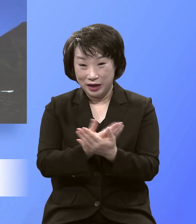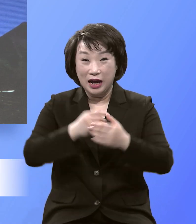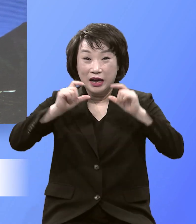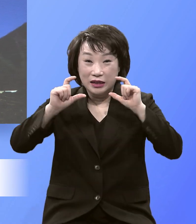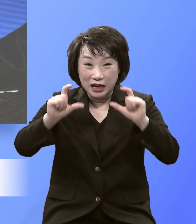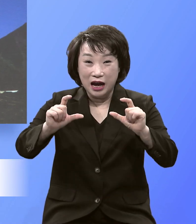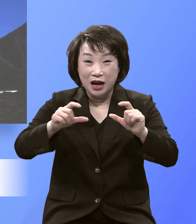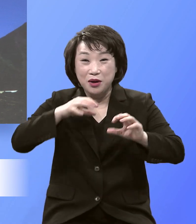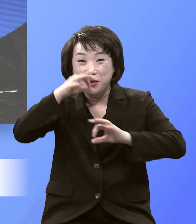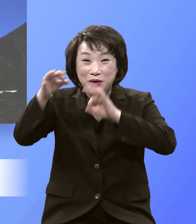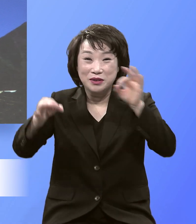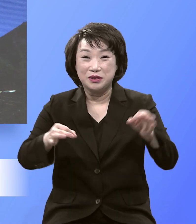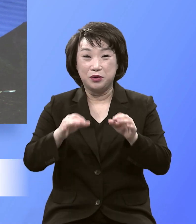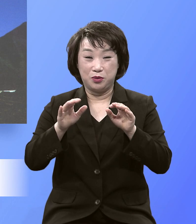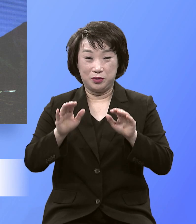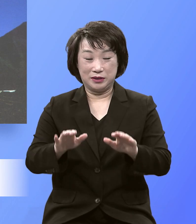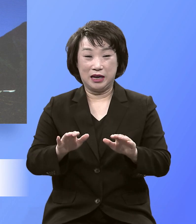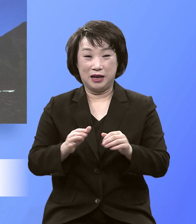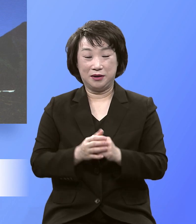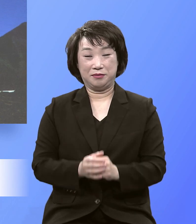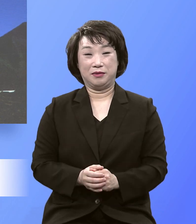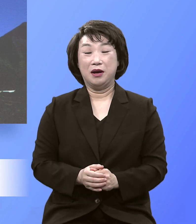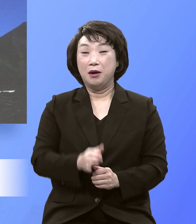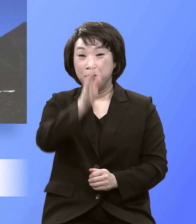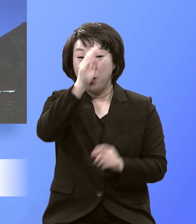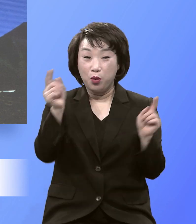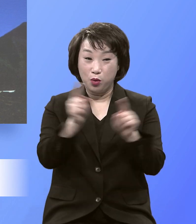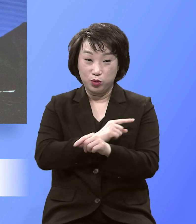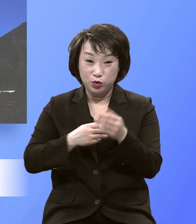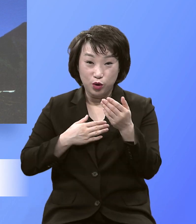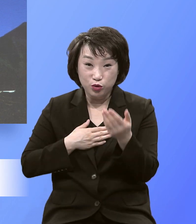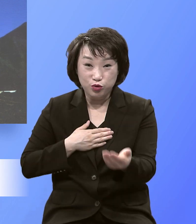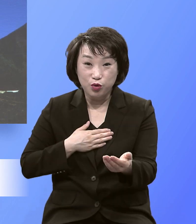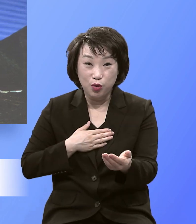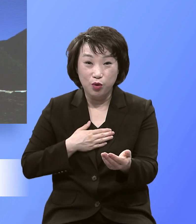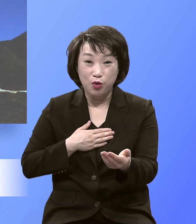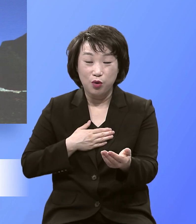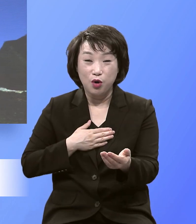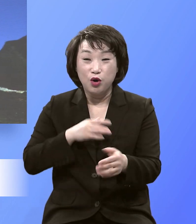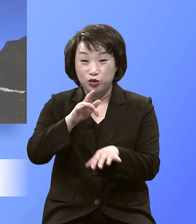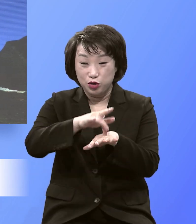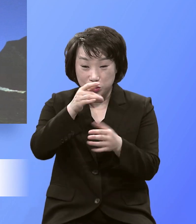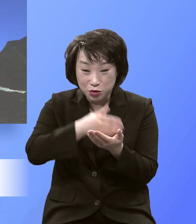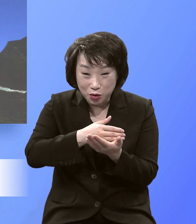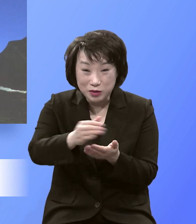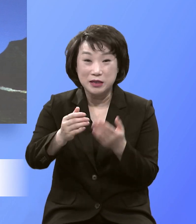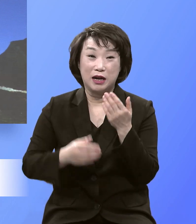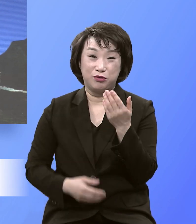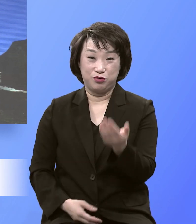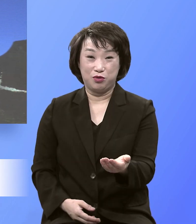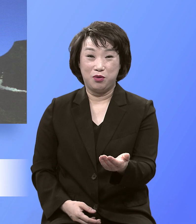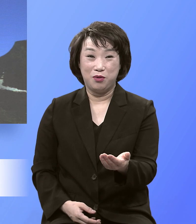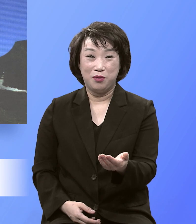회개하라 외치시고 병 고치시고 귀신 쫓아내고